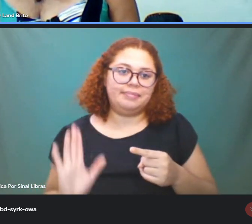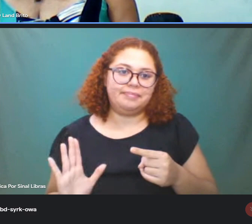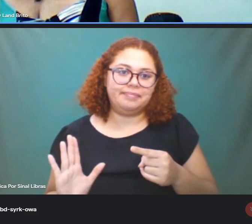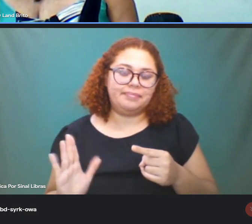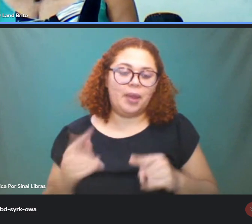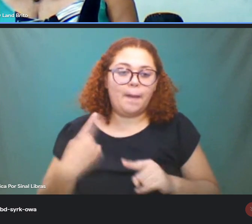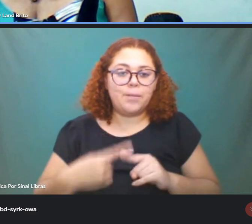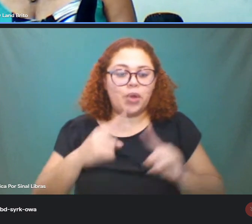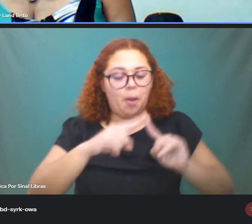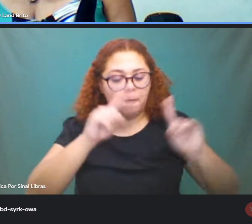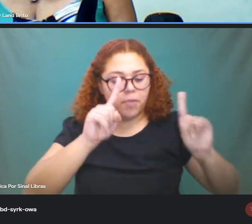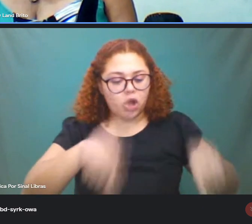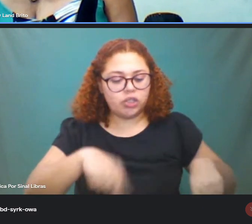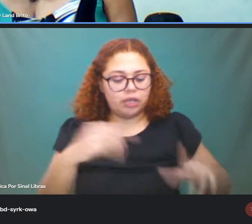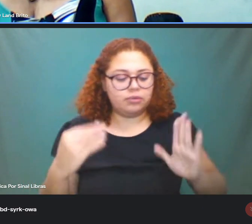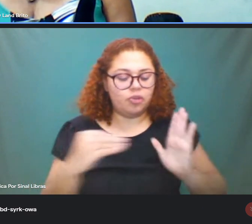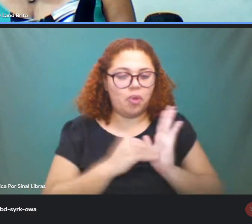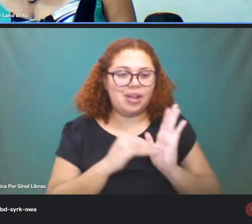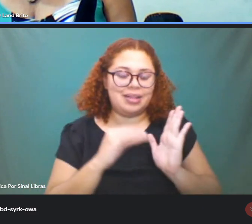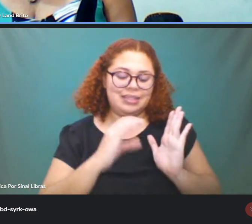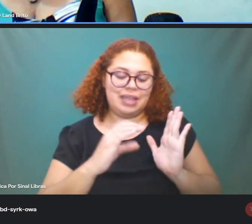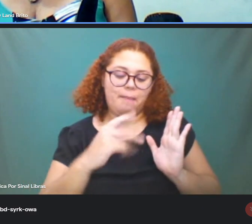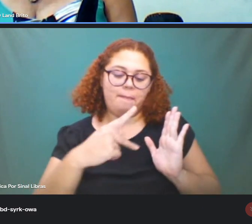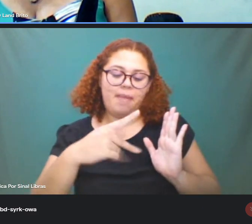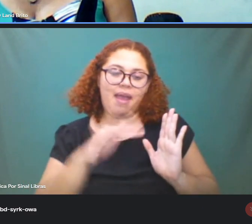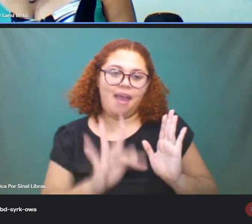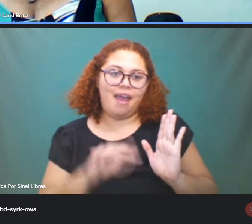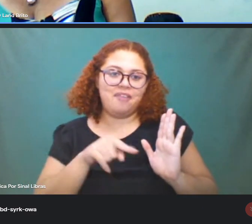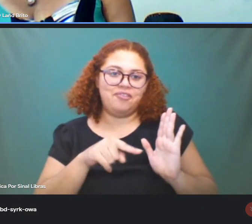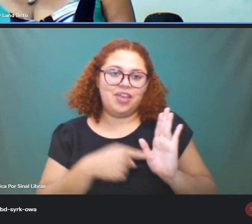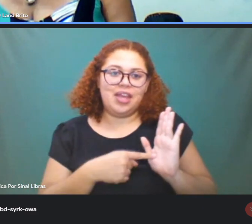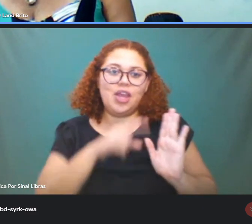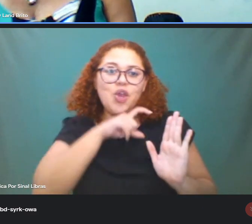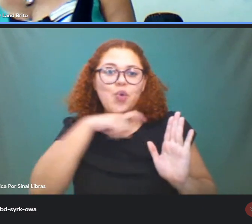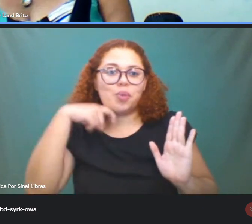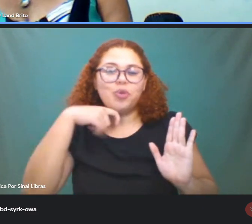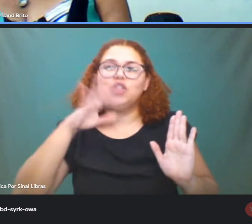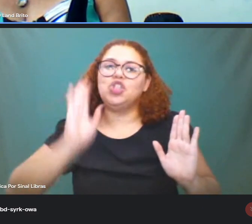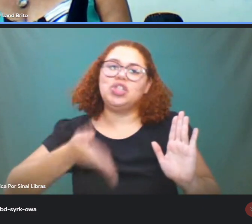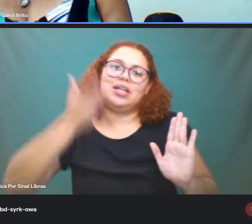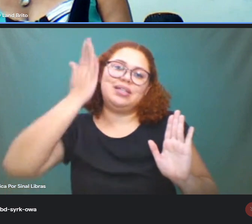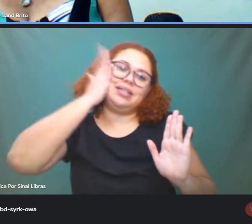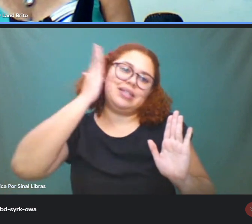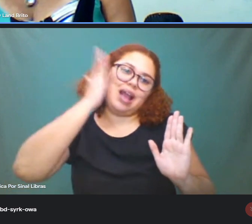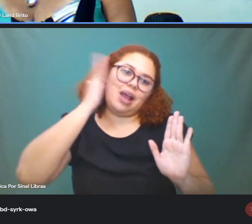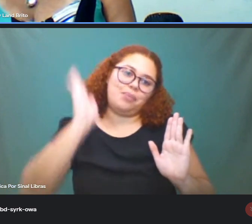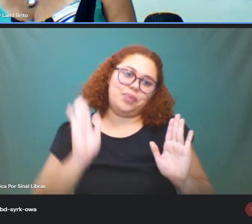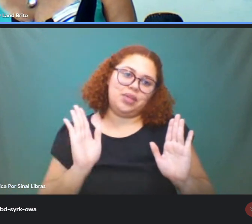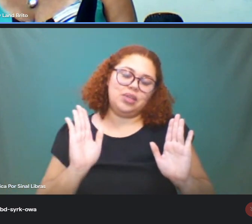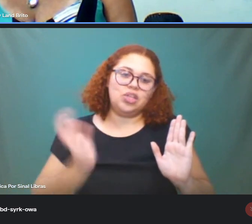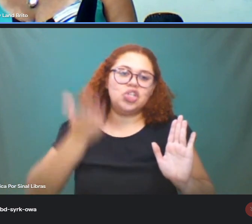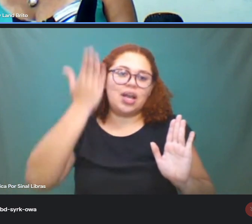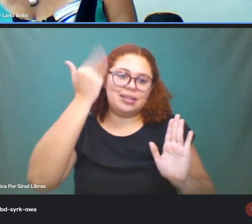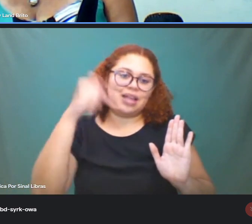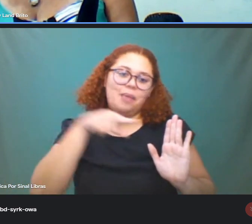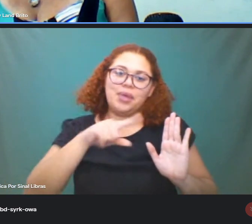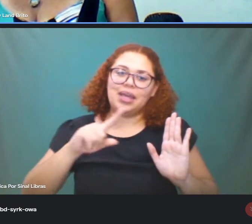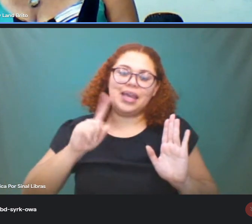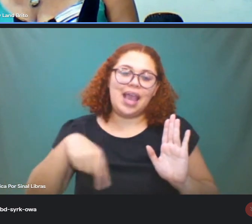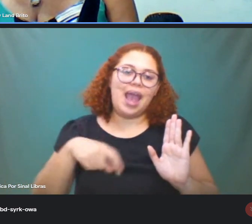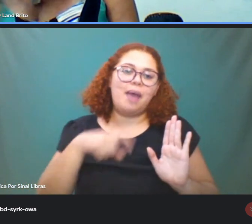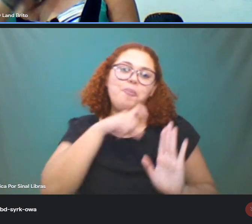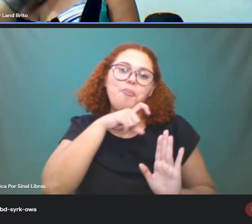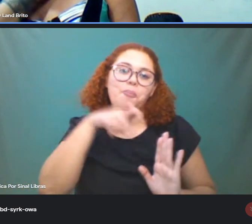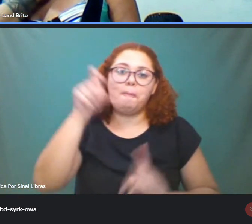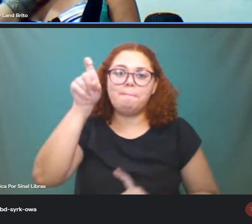que colocar lá CPF, a quantidade de imposto, já vai se saber que uma quantidade X ali é de CPF. E,